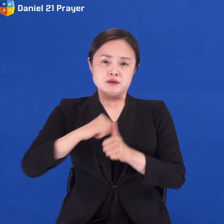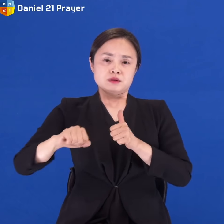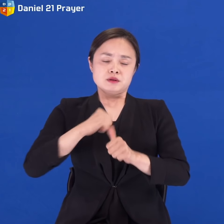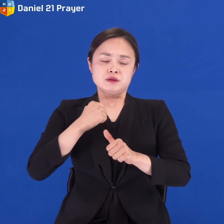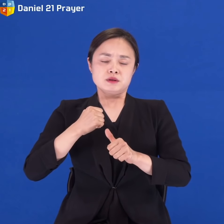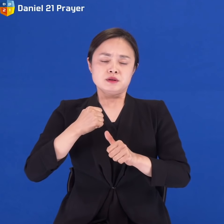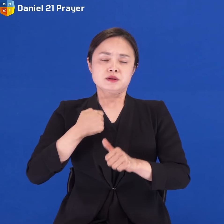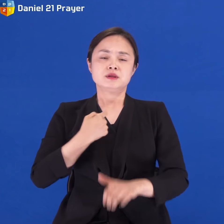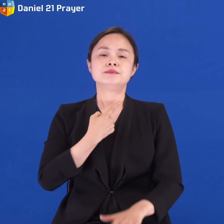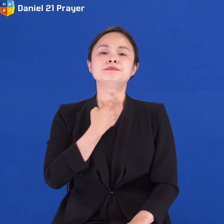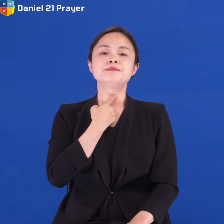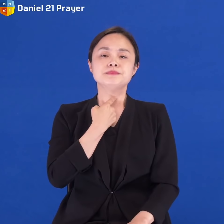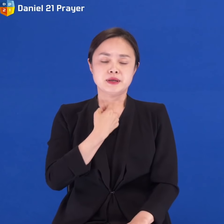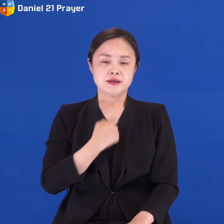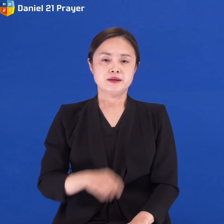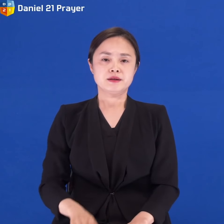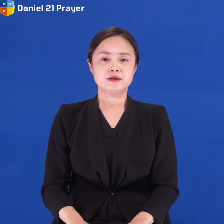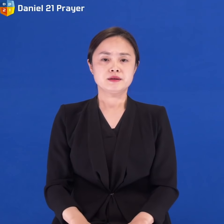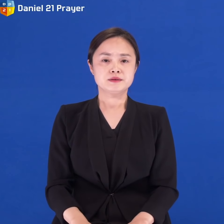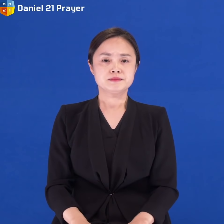경험하면서 살아왔습니다.